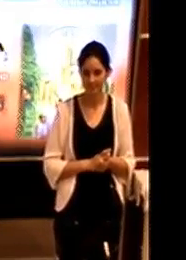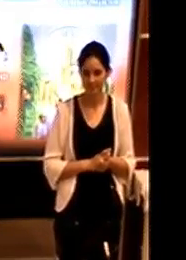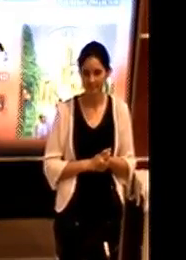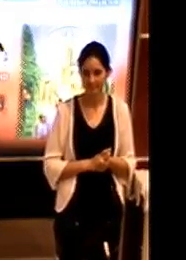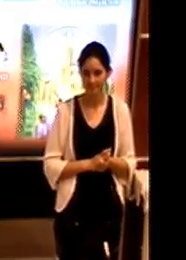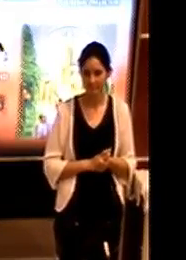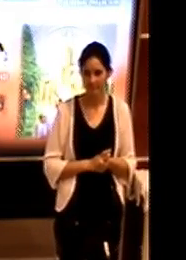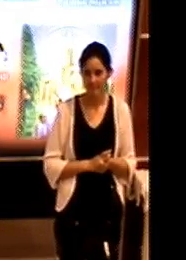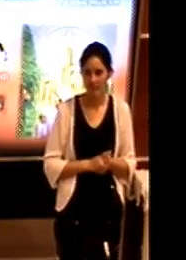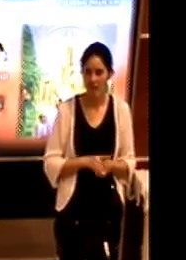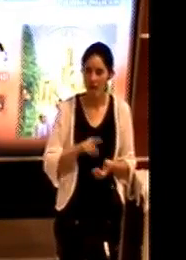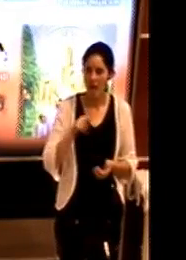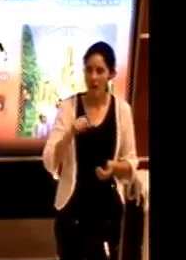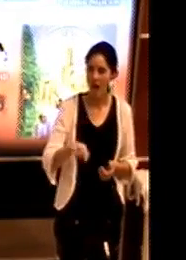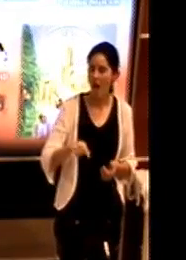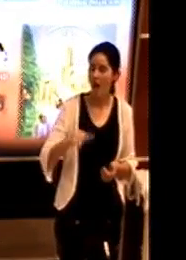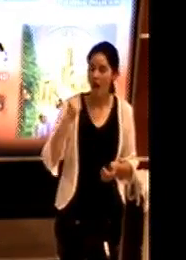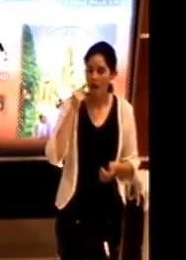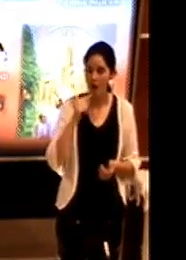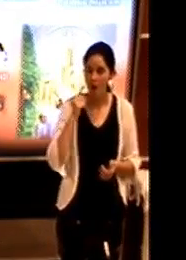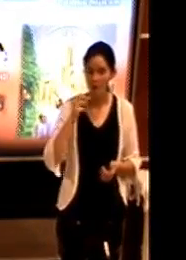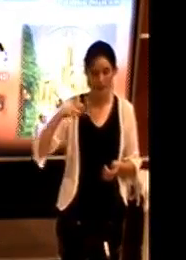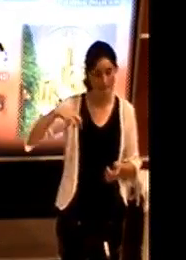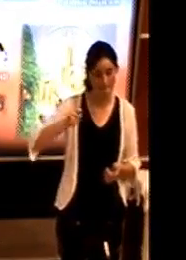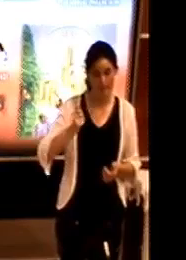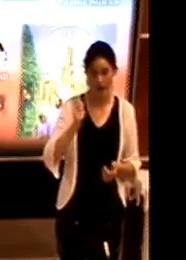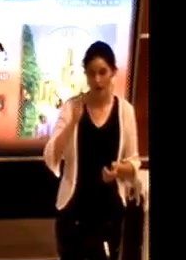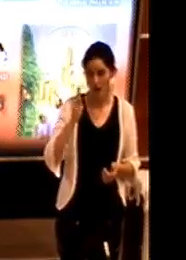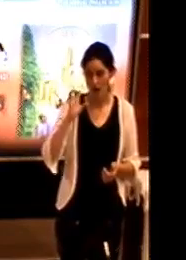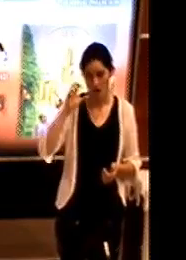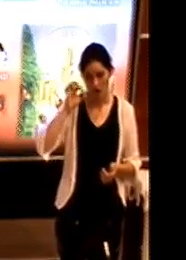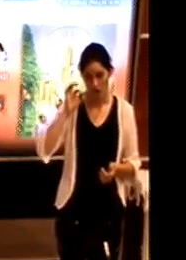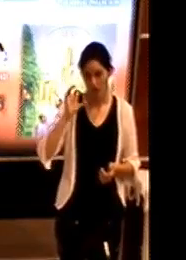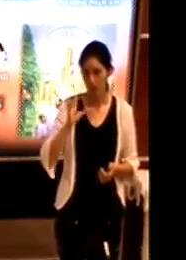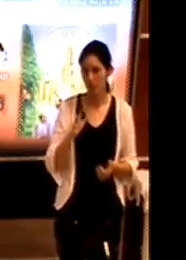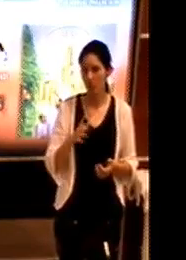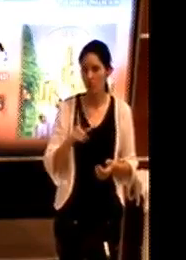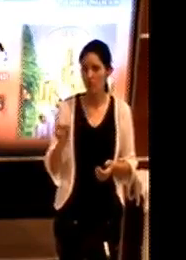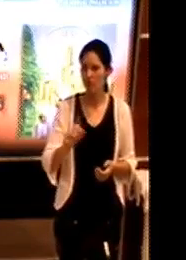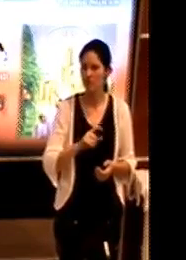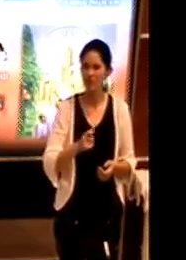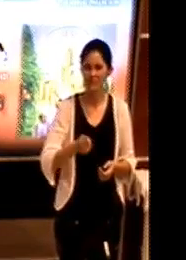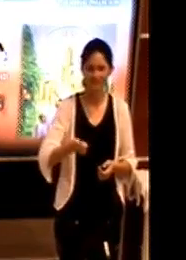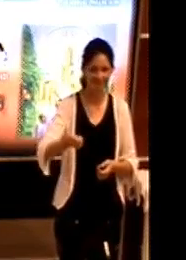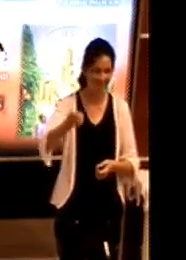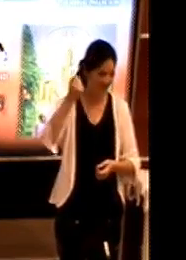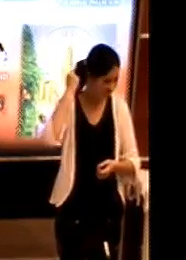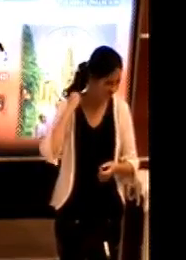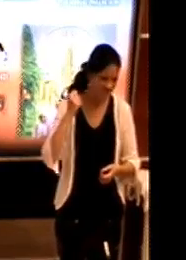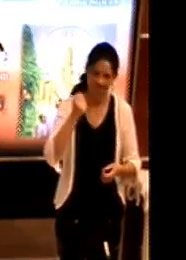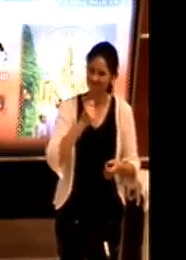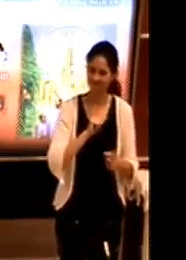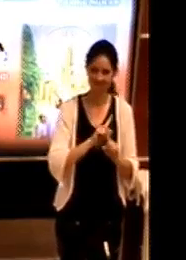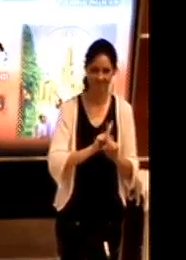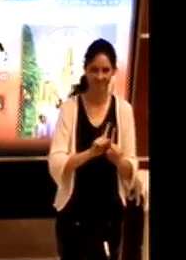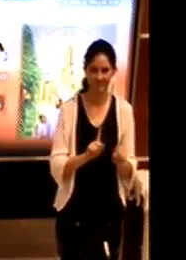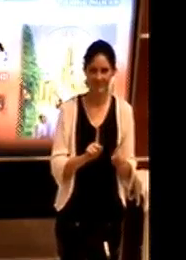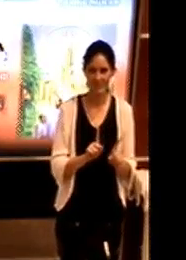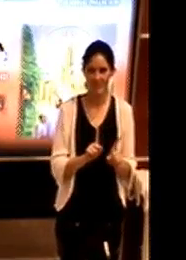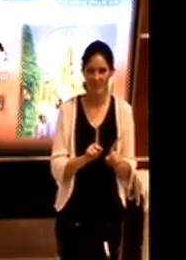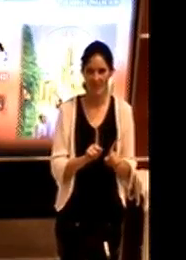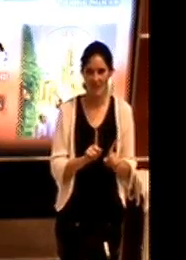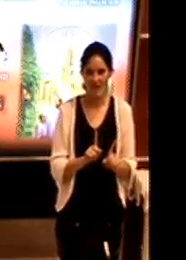Pablo no decía que le estaba lacerándose y hasta que la sangre salía, ¿verdad? Pero decía, yo estoy poniendo